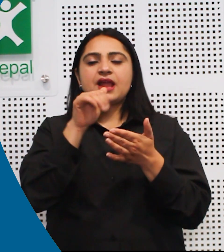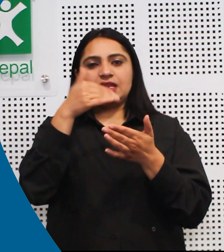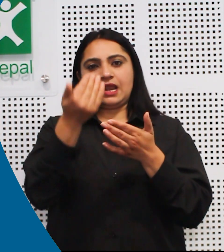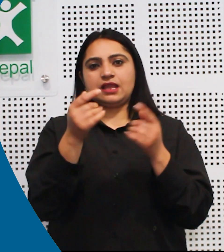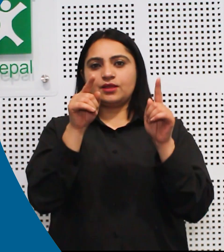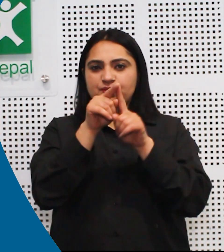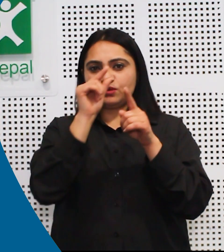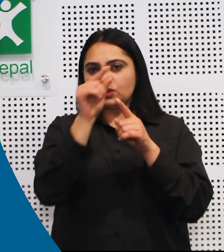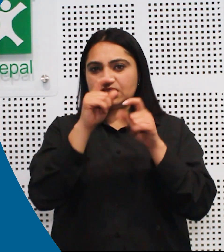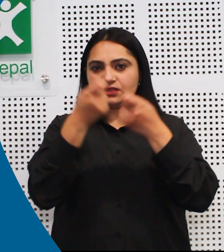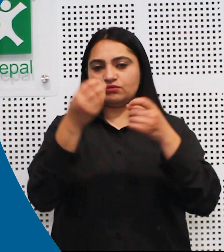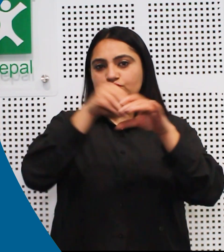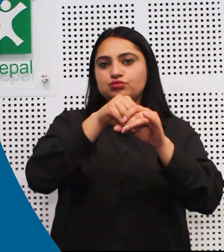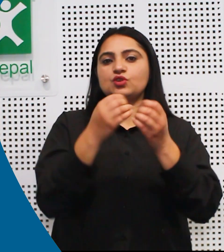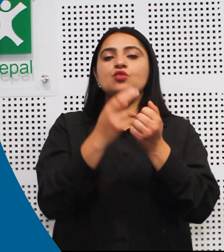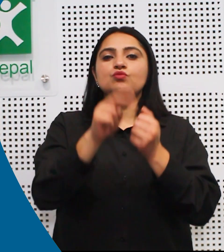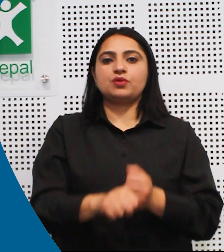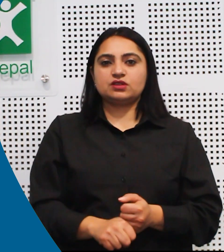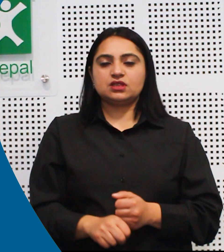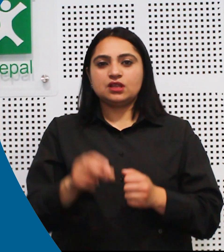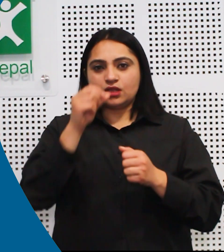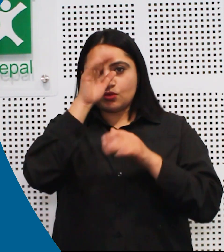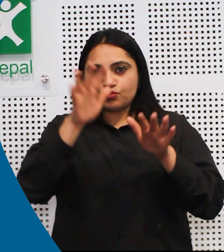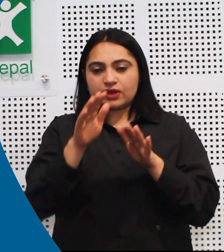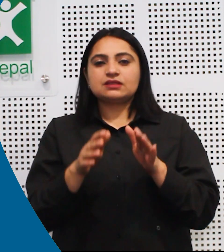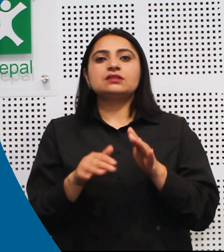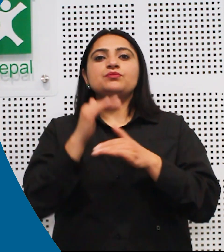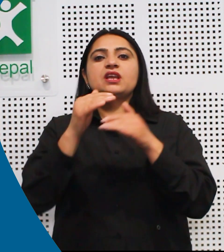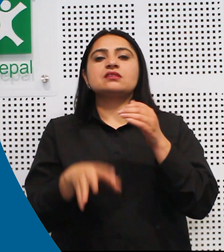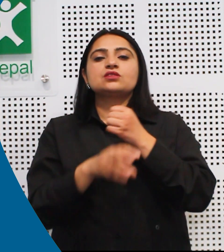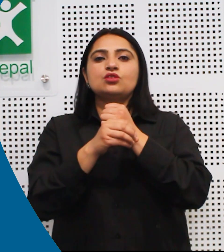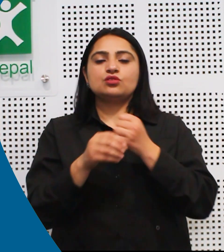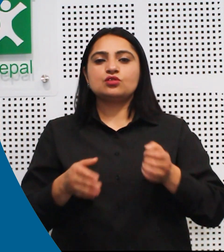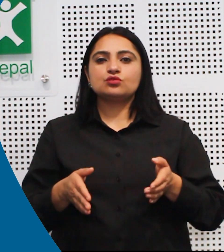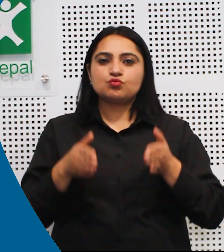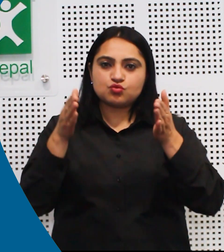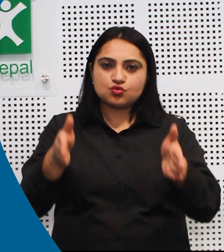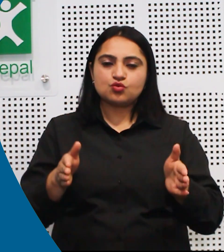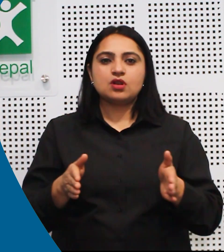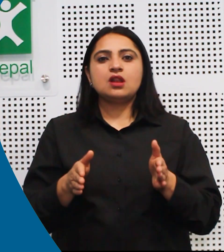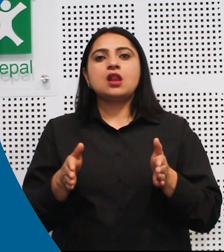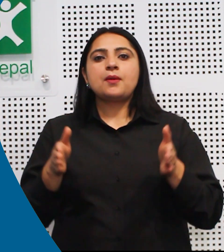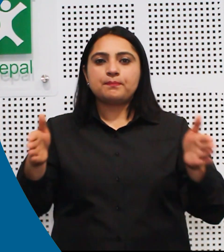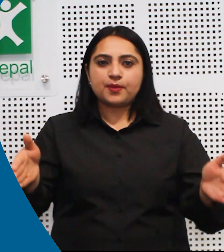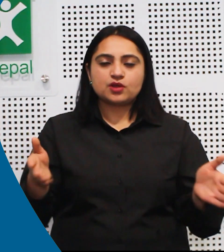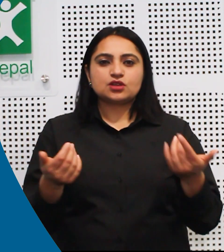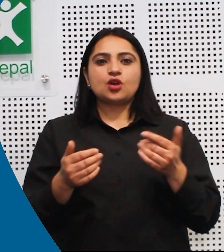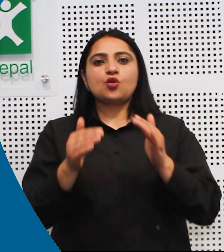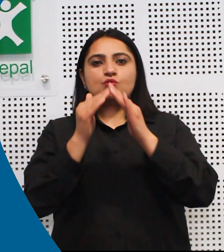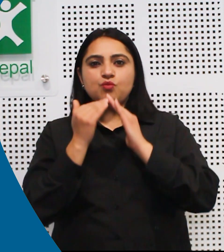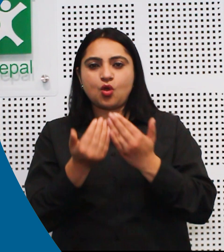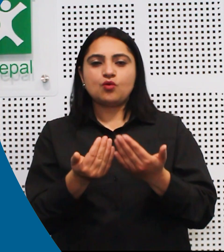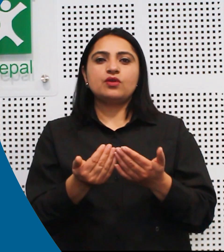समावेश गर्नुपर्दछ। पूर्वाधार विकास अन्तर्गत सडक तथा पुल, भवन तथा शहरी विकास, ऊर्जा, लघु तथा